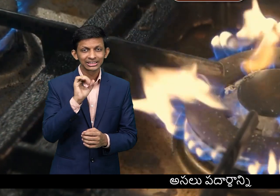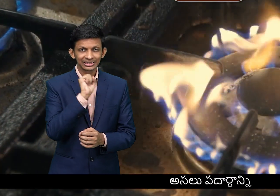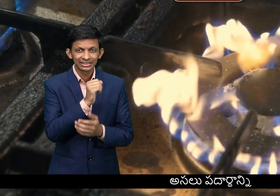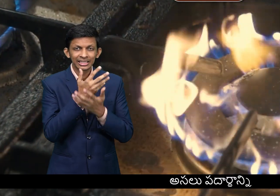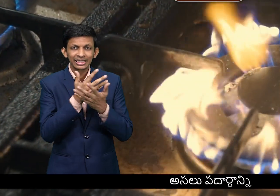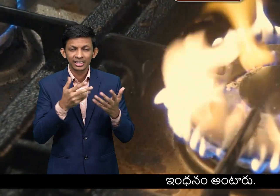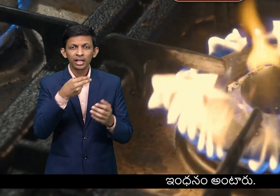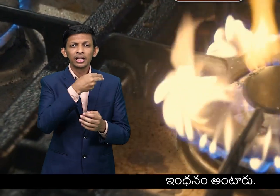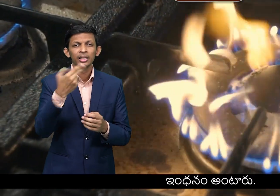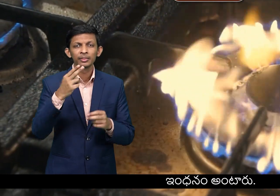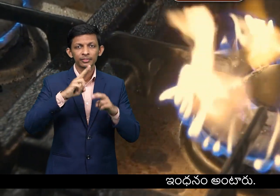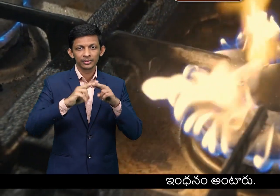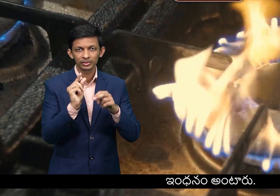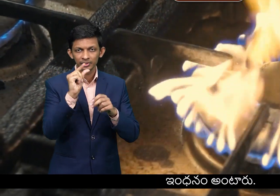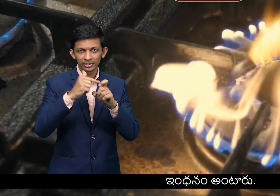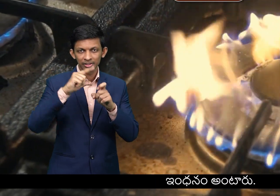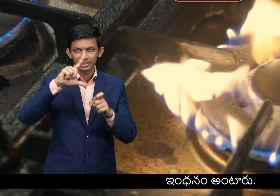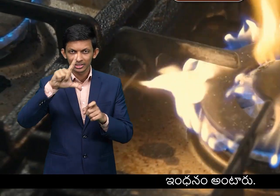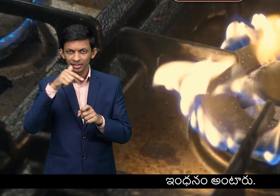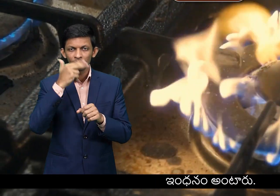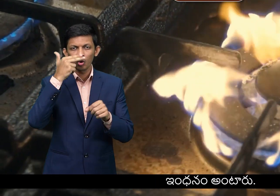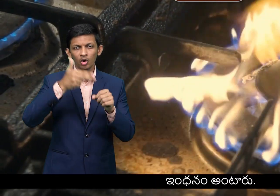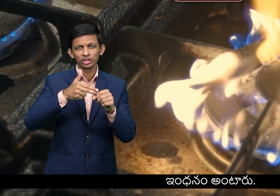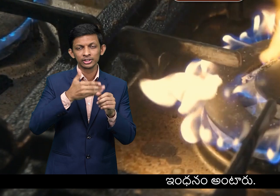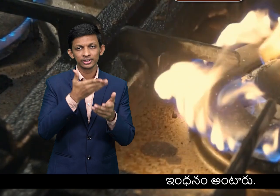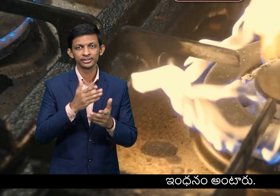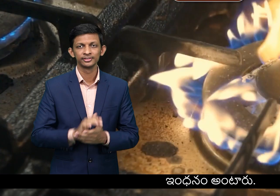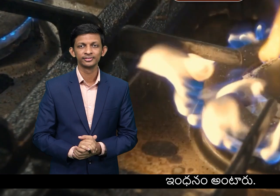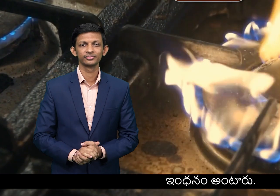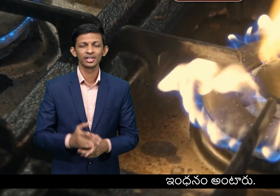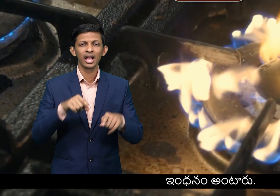అసలు పదార్థాన్ని ఇంధనం అంటారు.